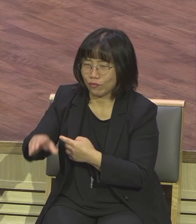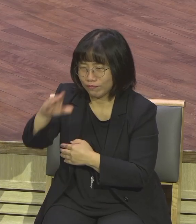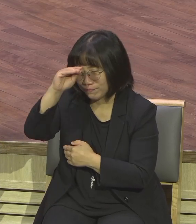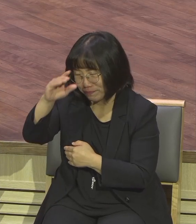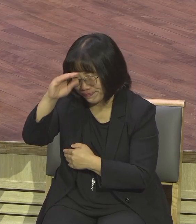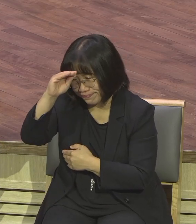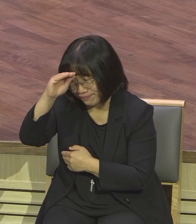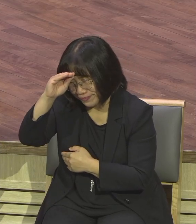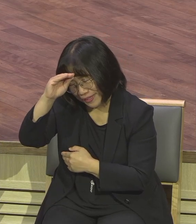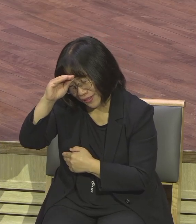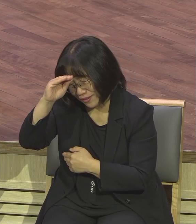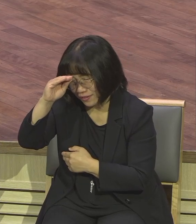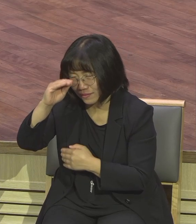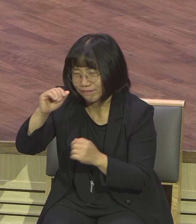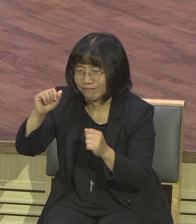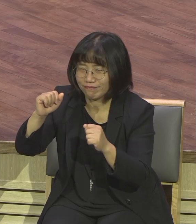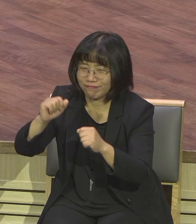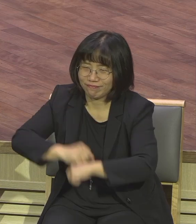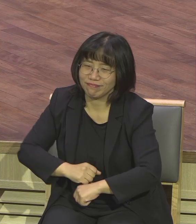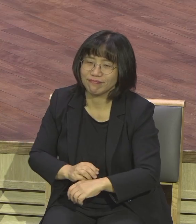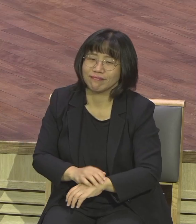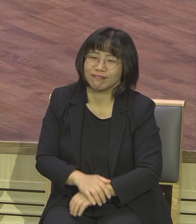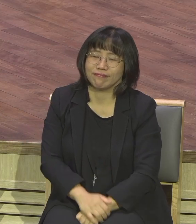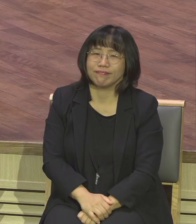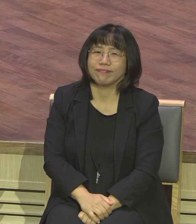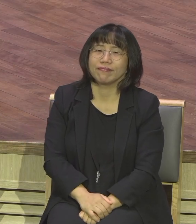그래요, 미국 이민사회. 역사가 그렇다고.